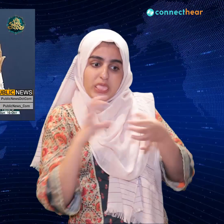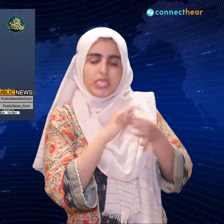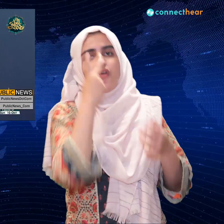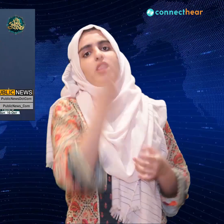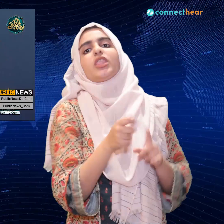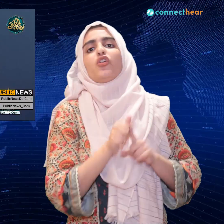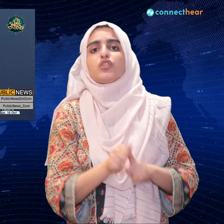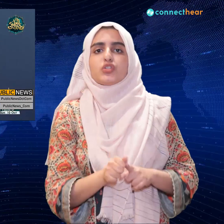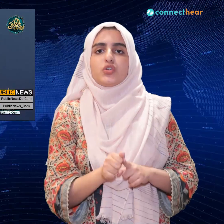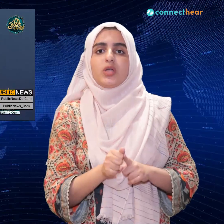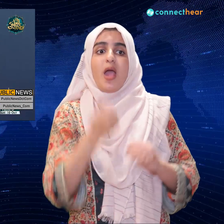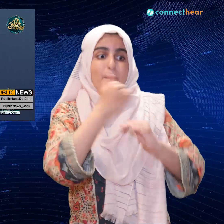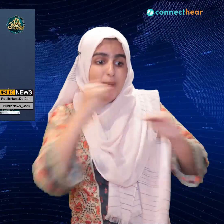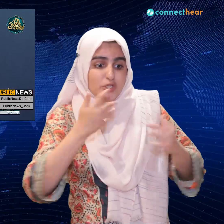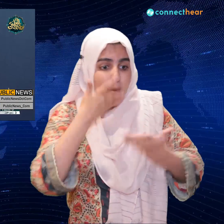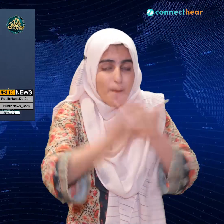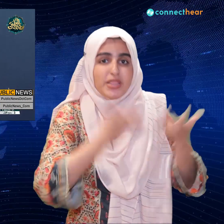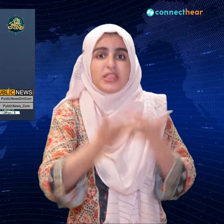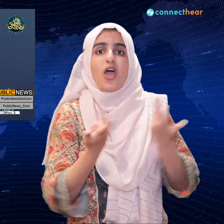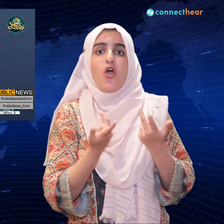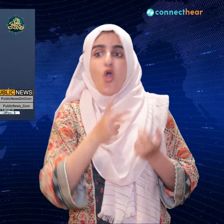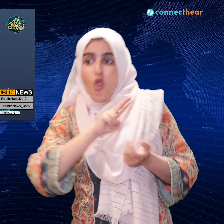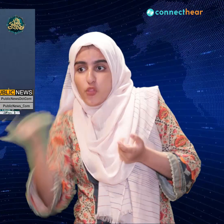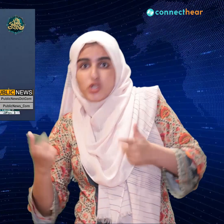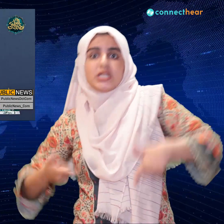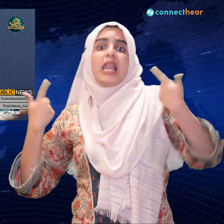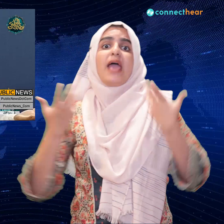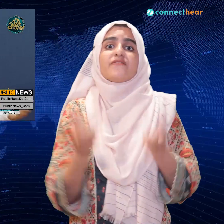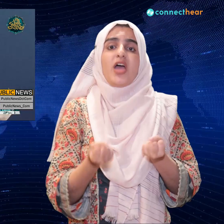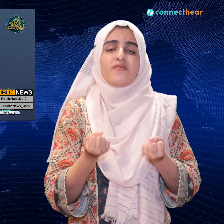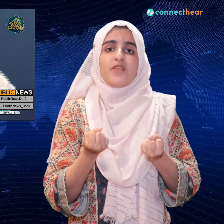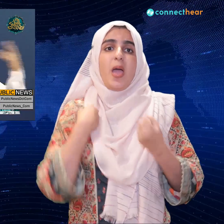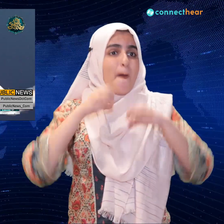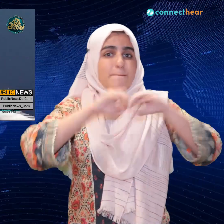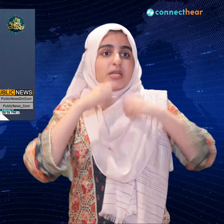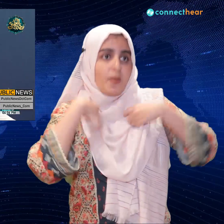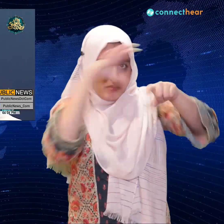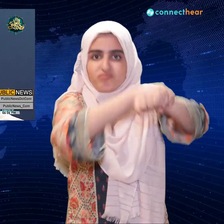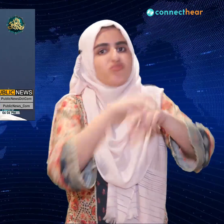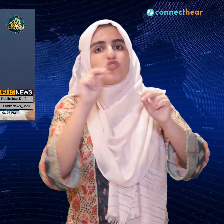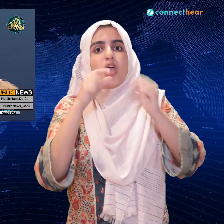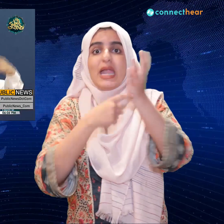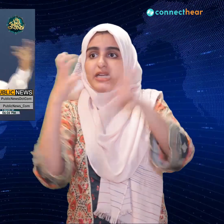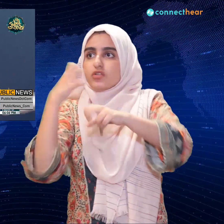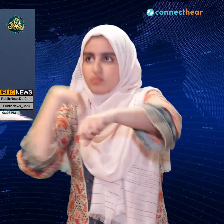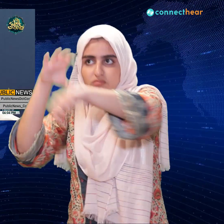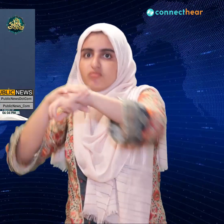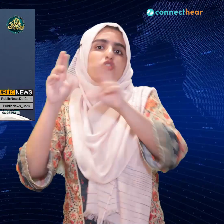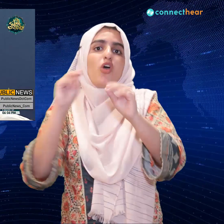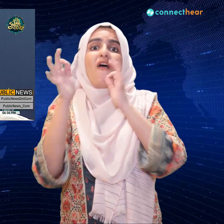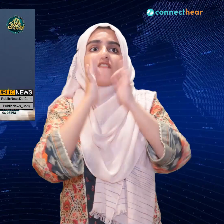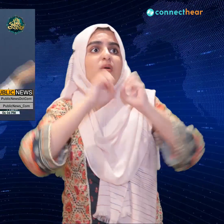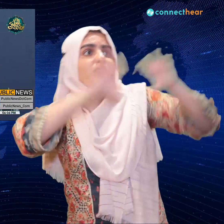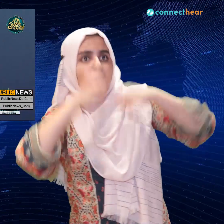ہے، بچوں کو بتانا چاہیے کہ دوسرا طرز زندگی بھی ہے. آپ میڈیا کو روک نہیں سکتے، آپ ٹیکنالوجی کو نہیں روک سکتے، آپ سوشل میڈیا کو نہیں